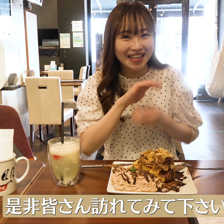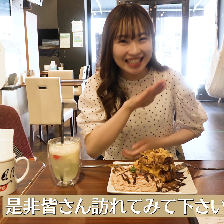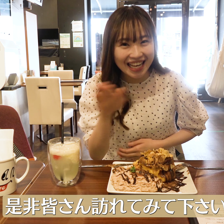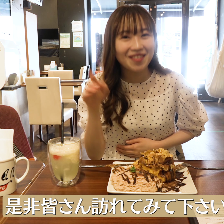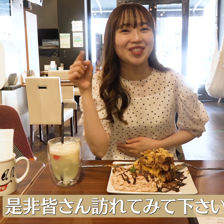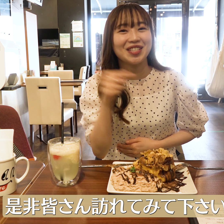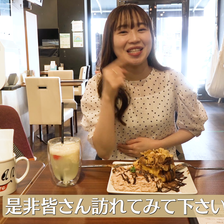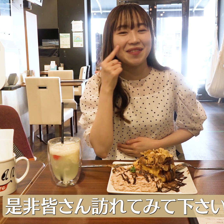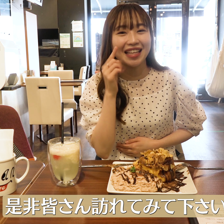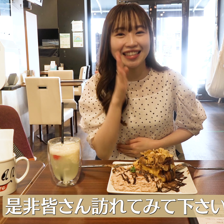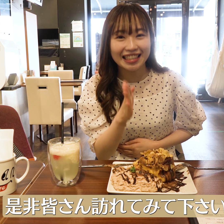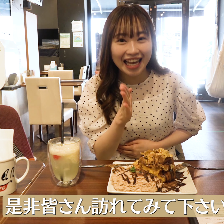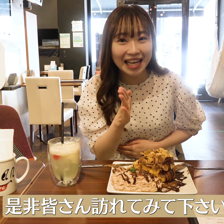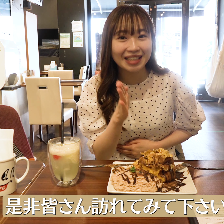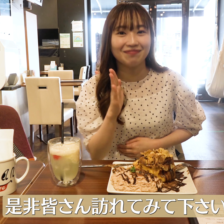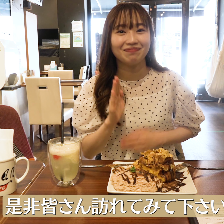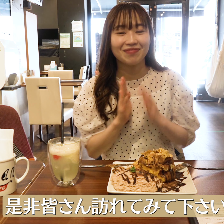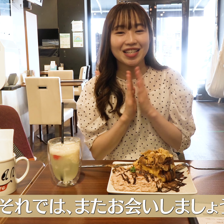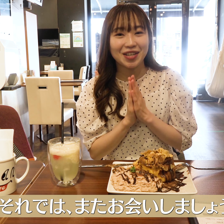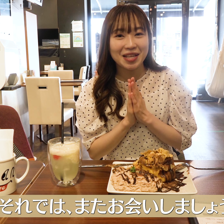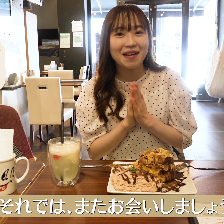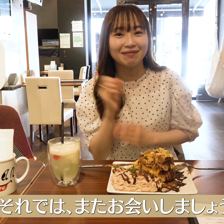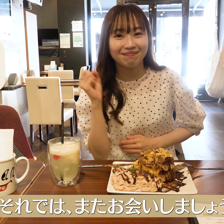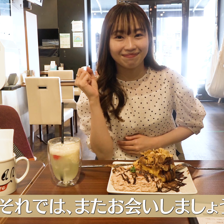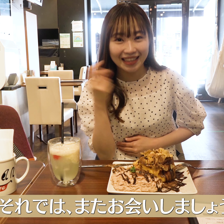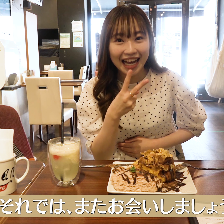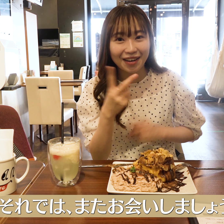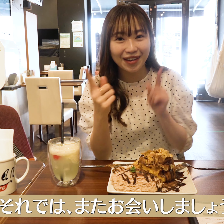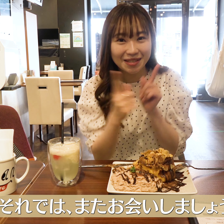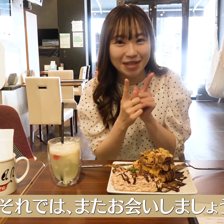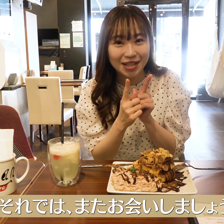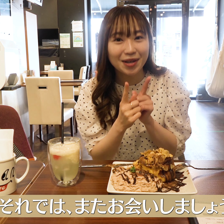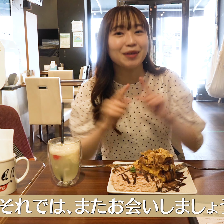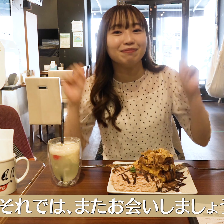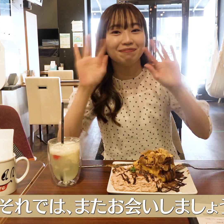ひ皆さん訪れてみてください。それではまたお会いしましょう。